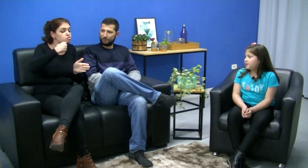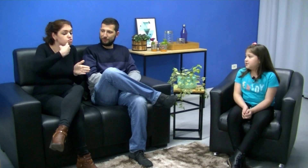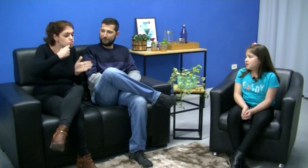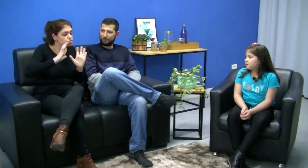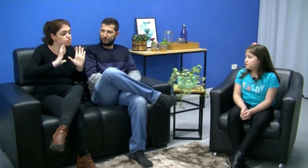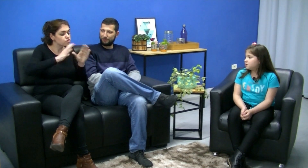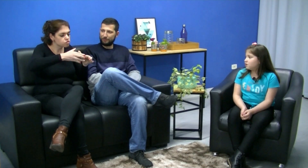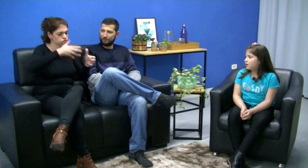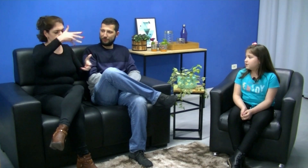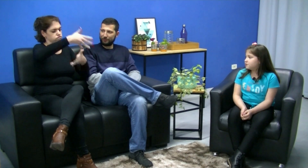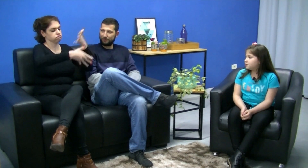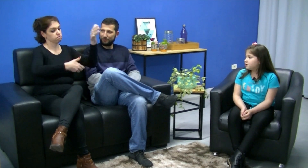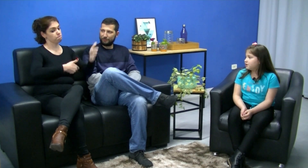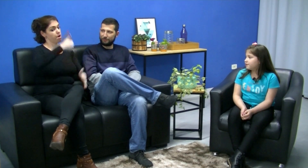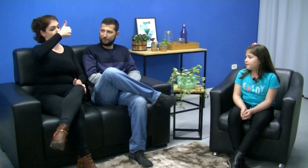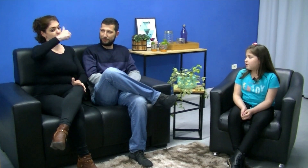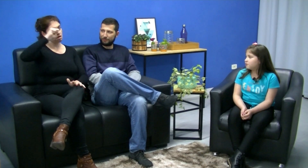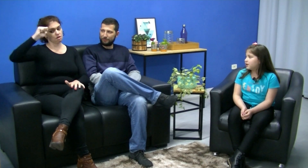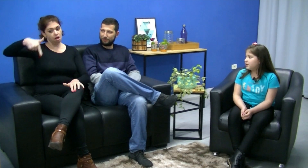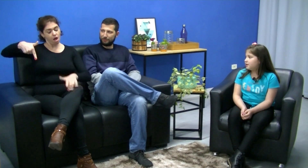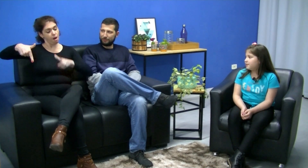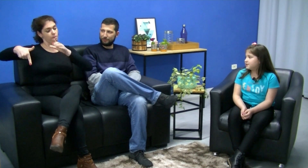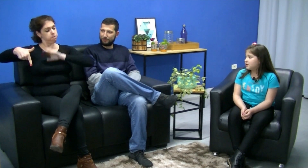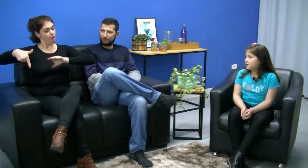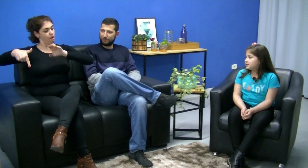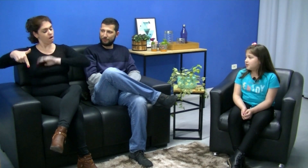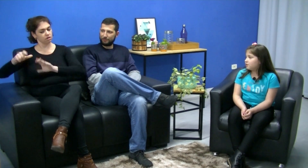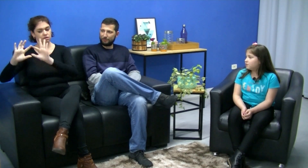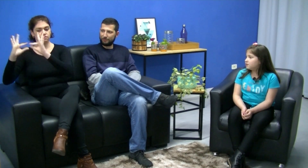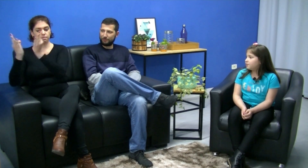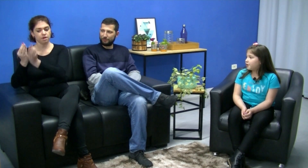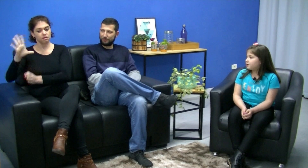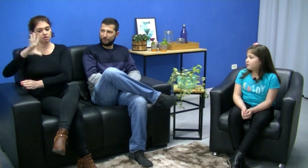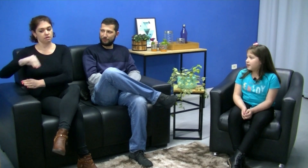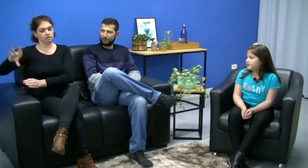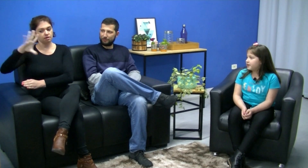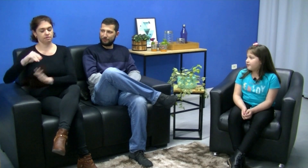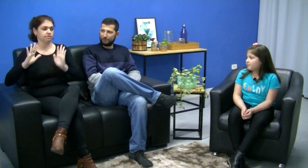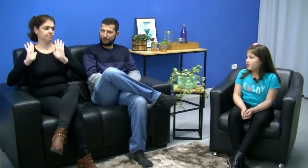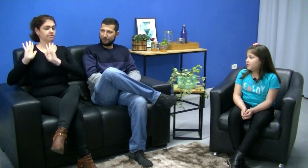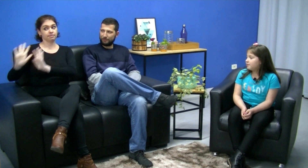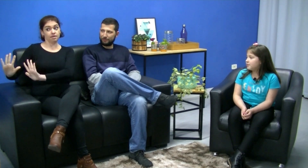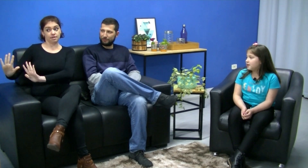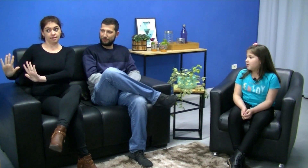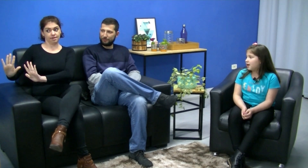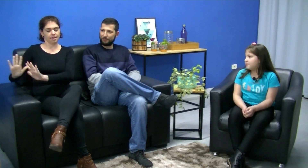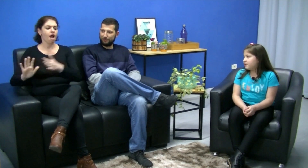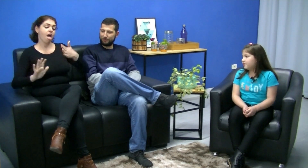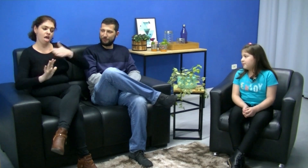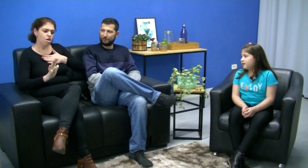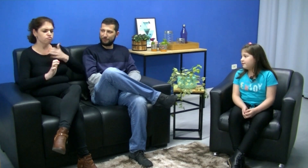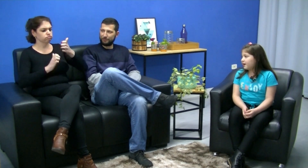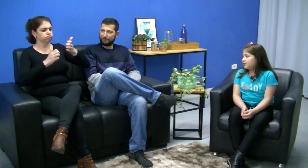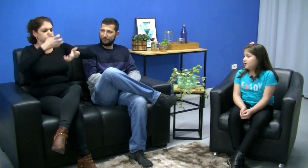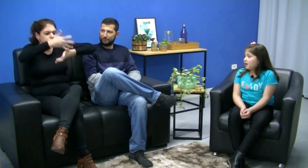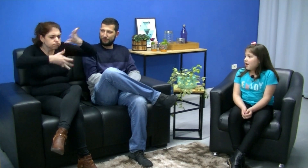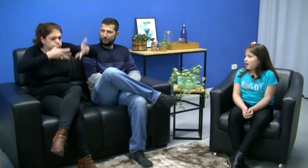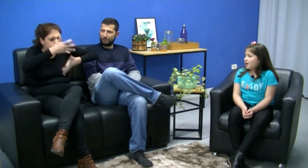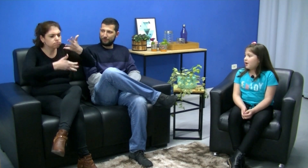Mas eu sou a surda, foco na libras. Segundo no português que a minha família fala.